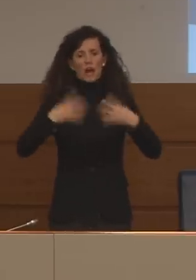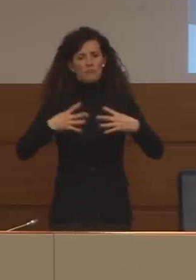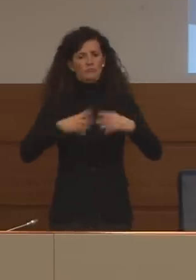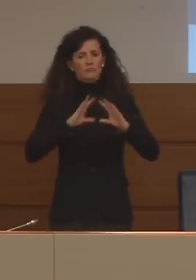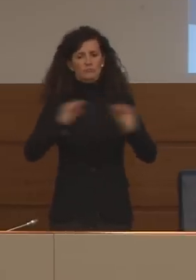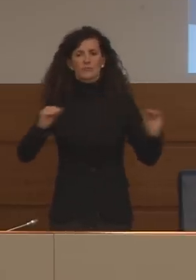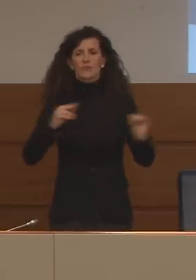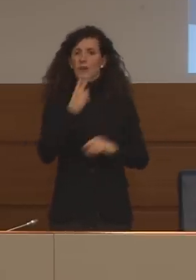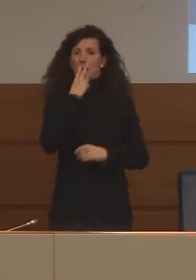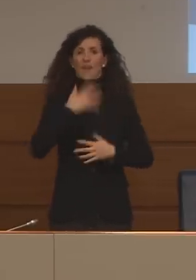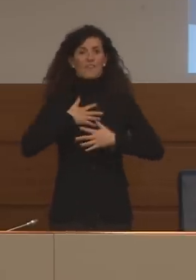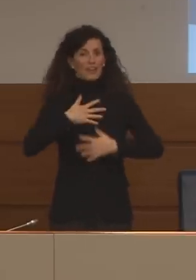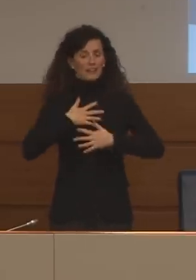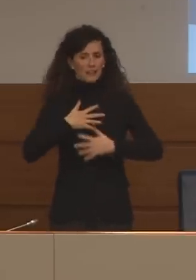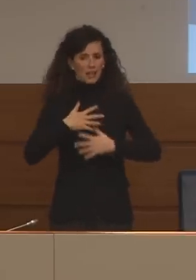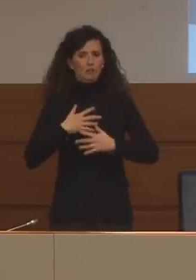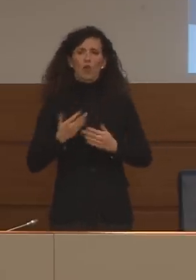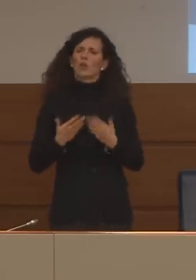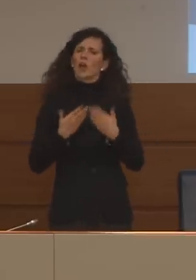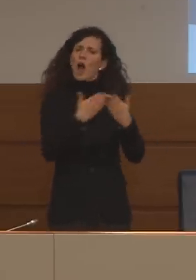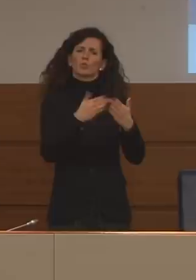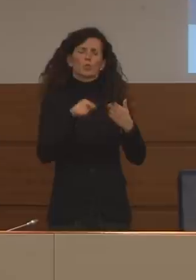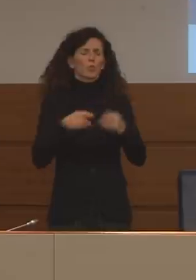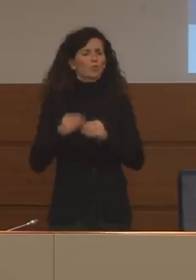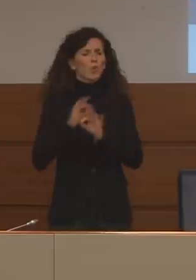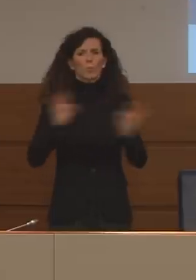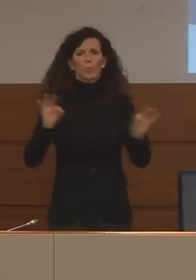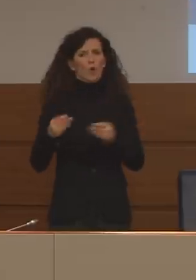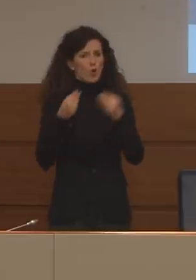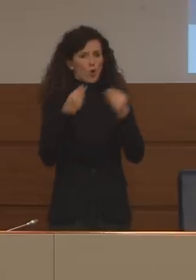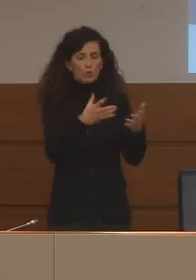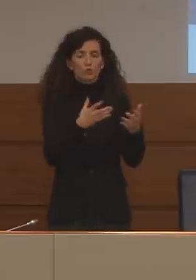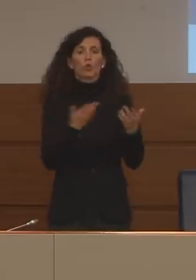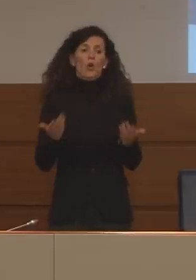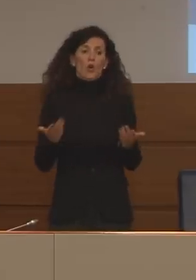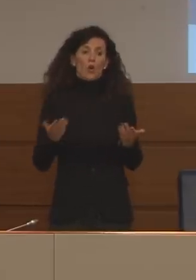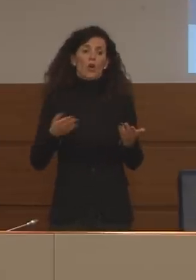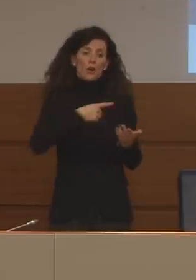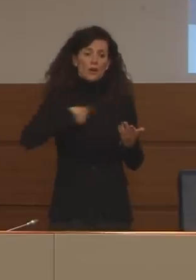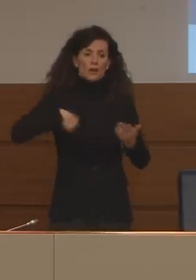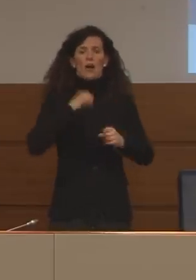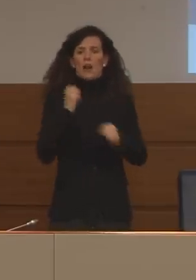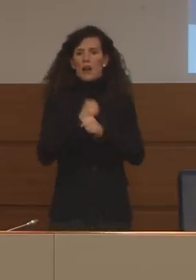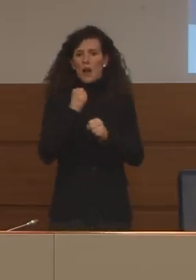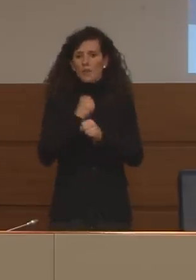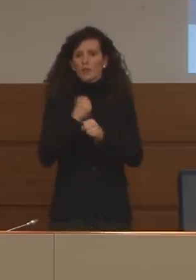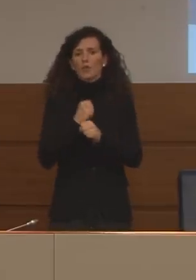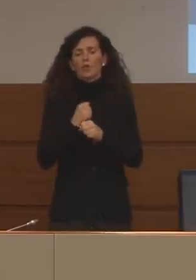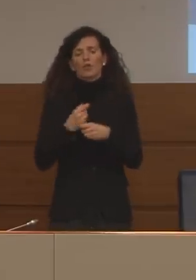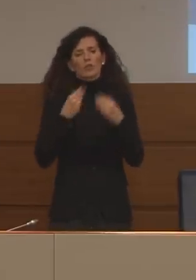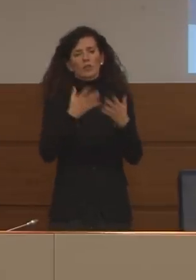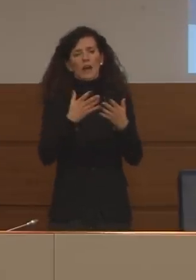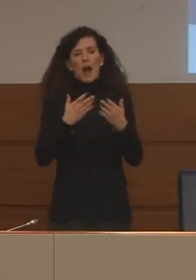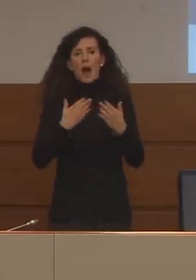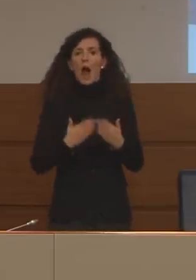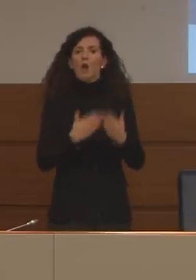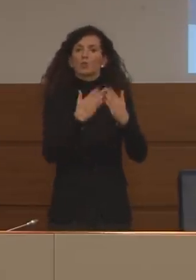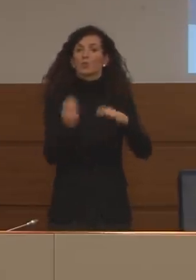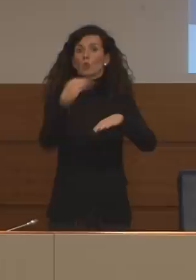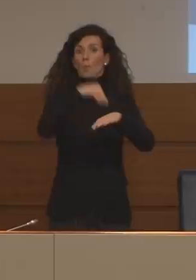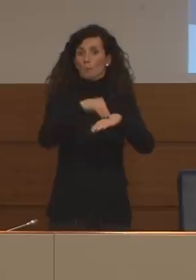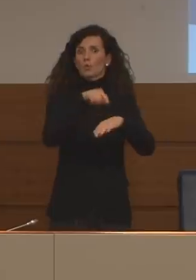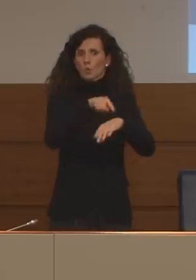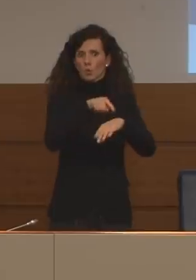potenziare la capacità di risposta quindi dobbiamo lavorare per potenziare come nelle in